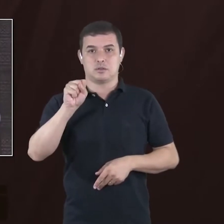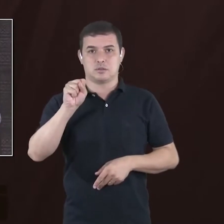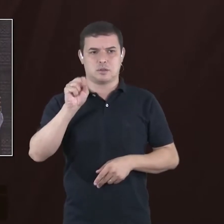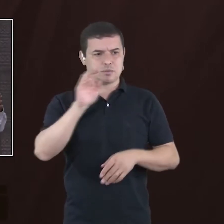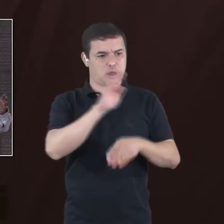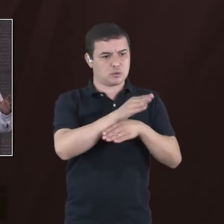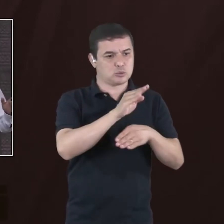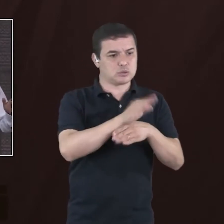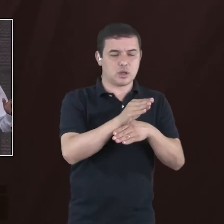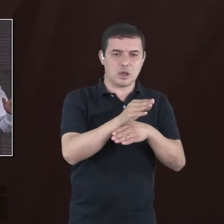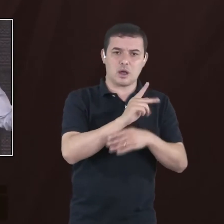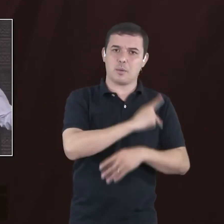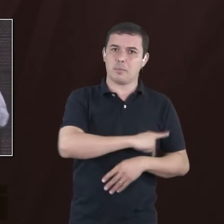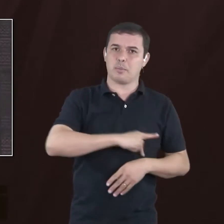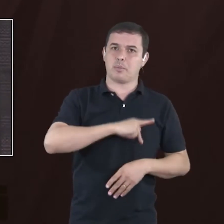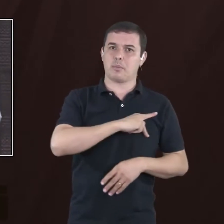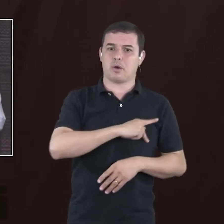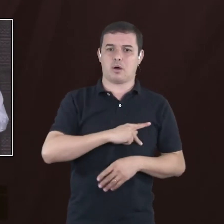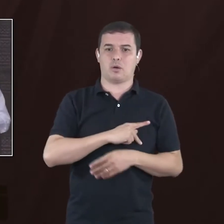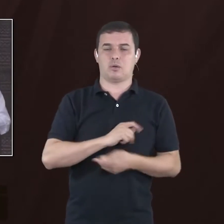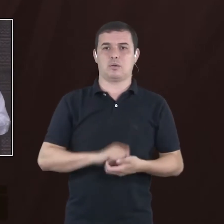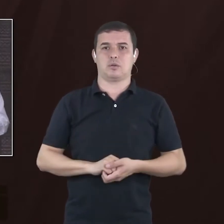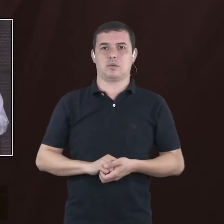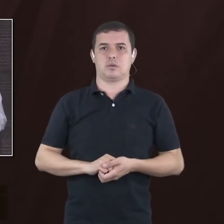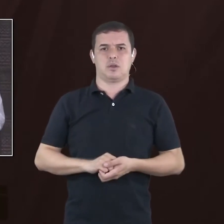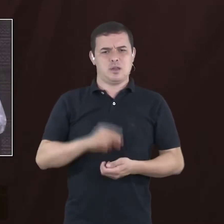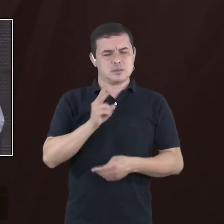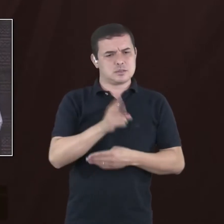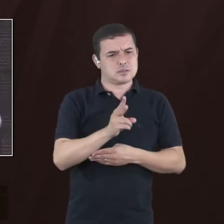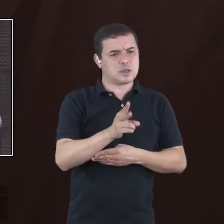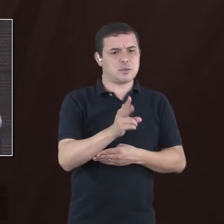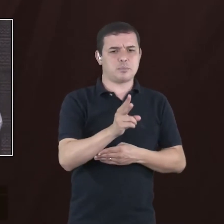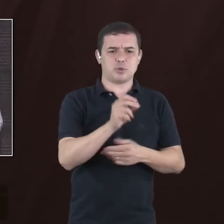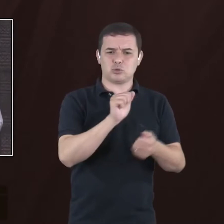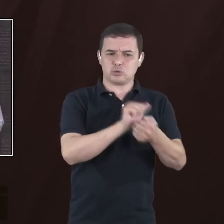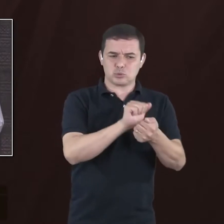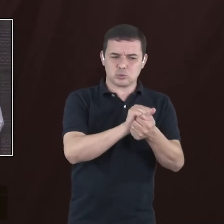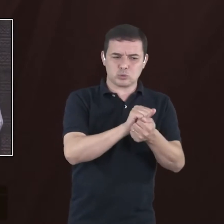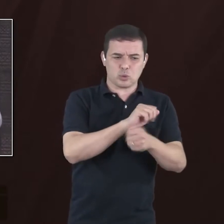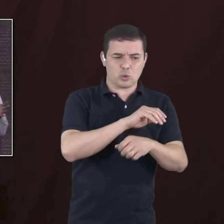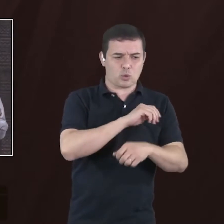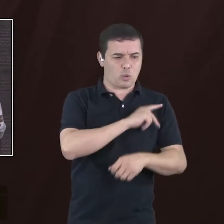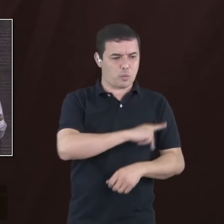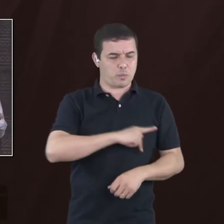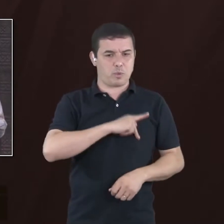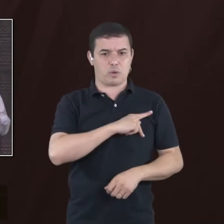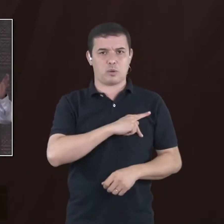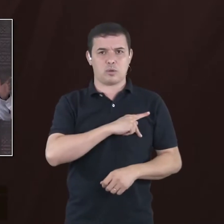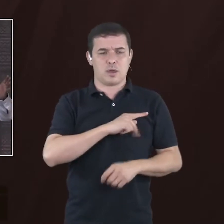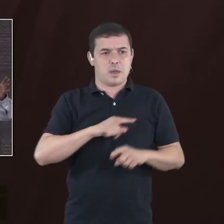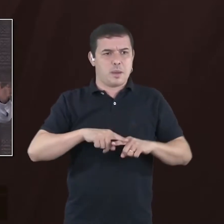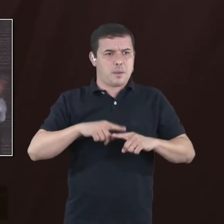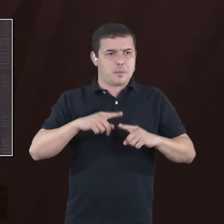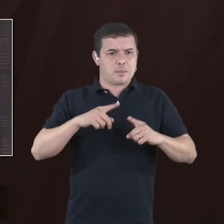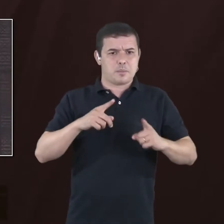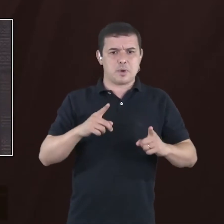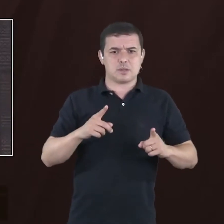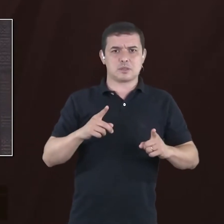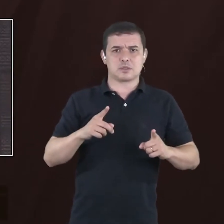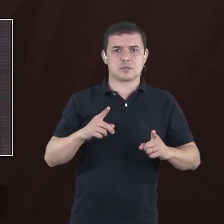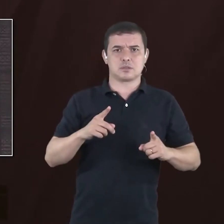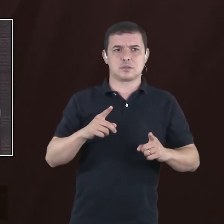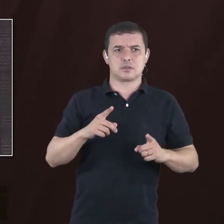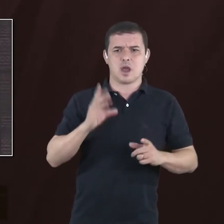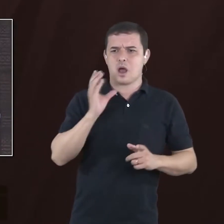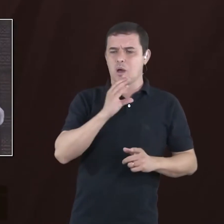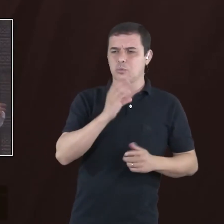eram 80 por mim, e de repente vocês se afastaram de mim por causa desses